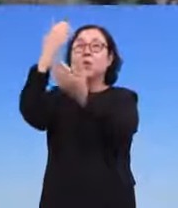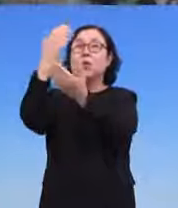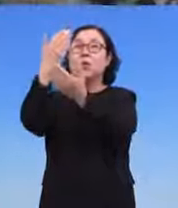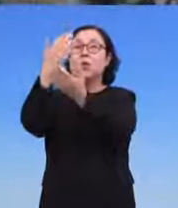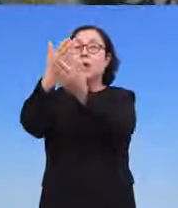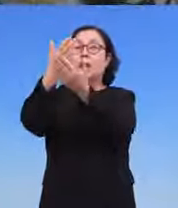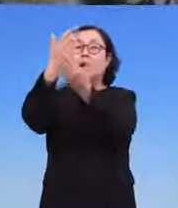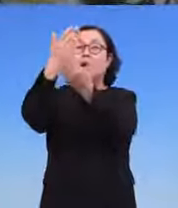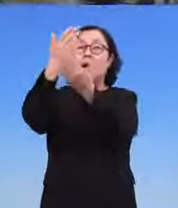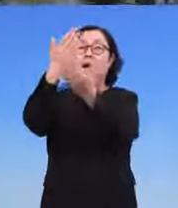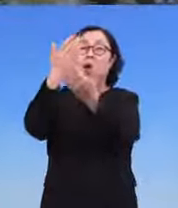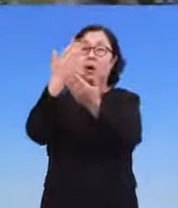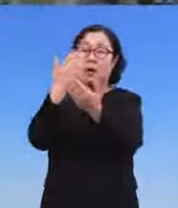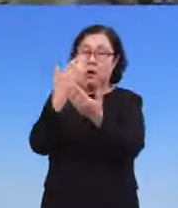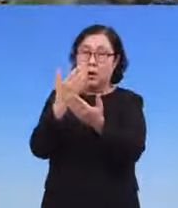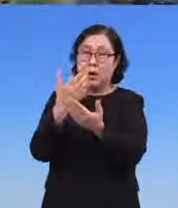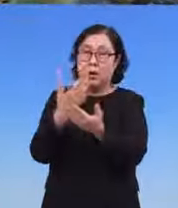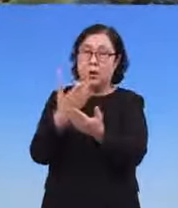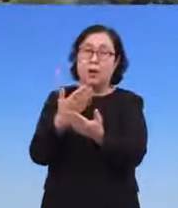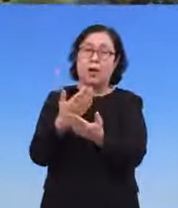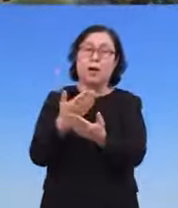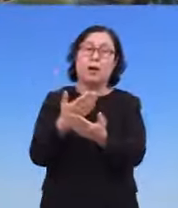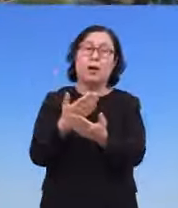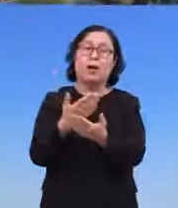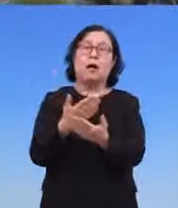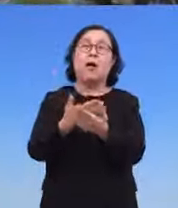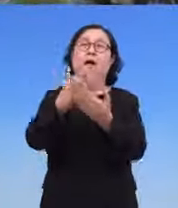높임 받으소서.